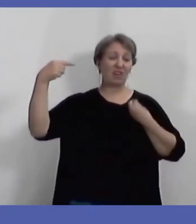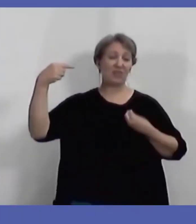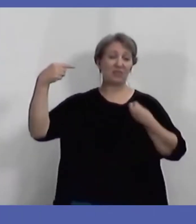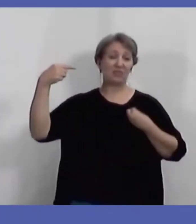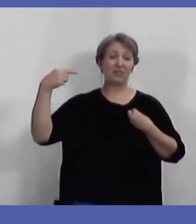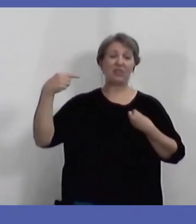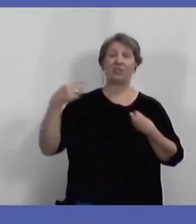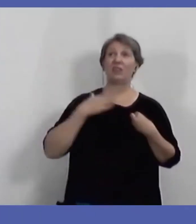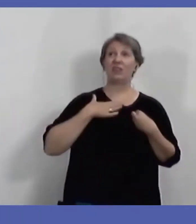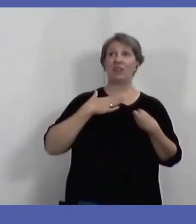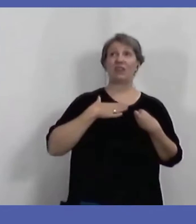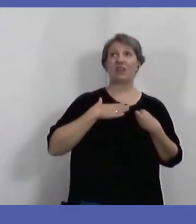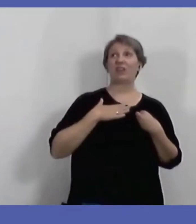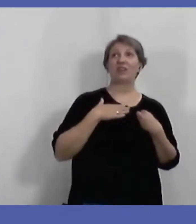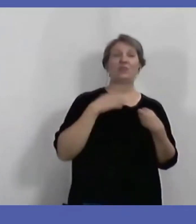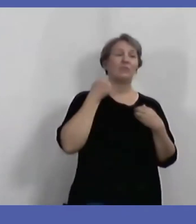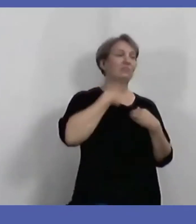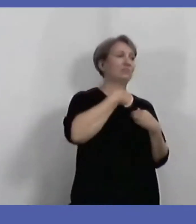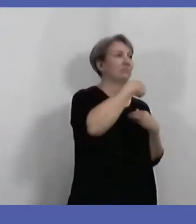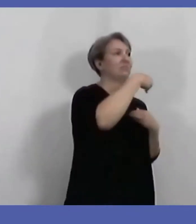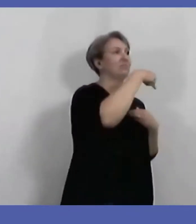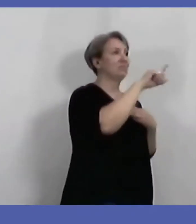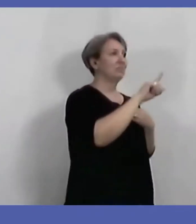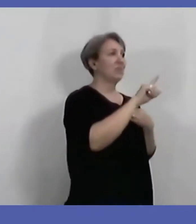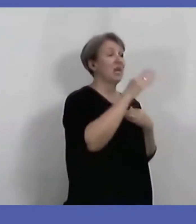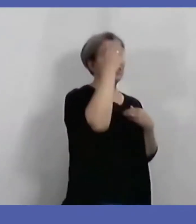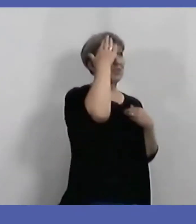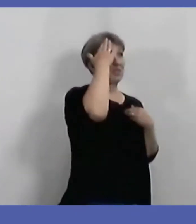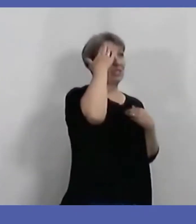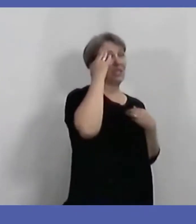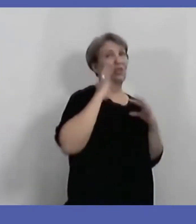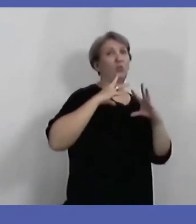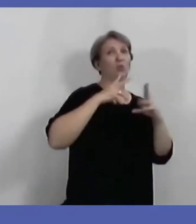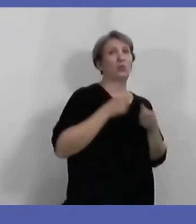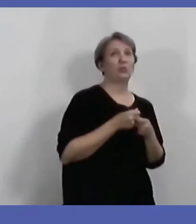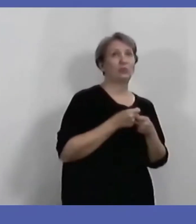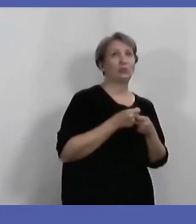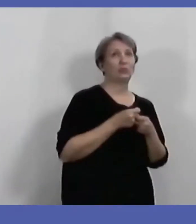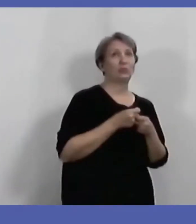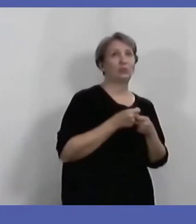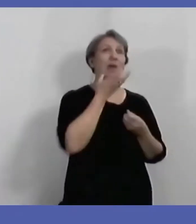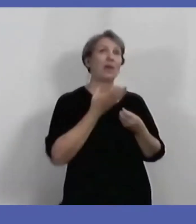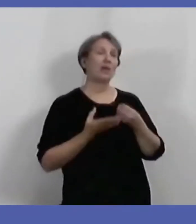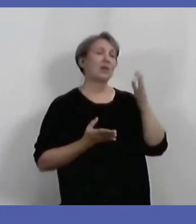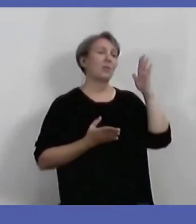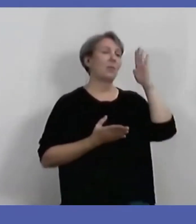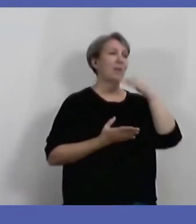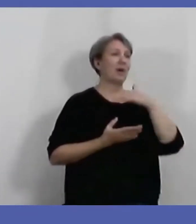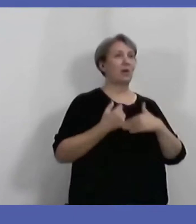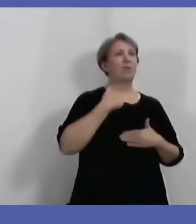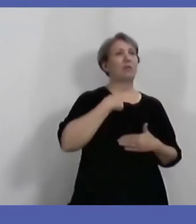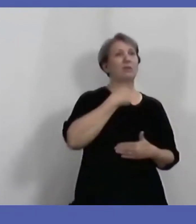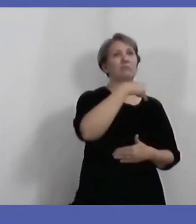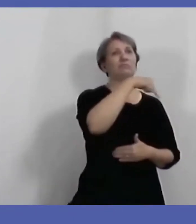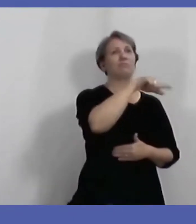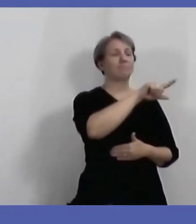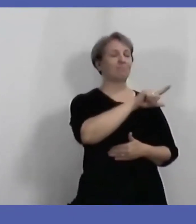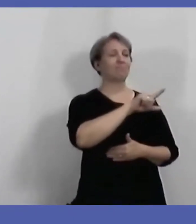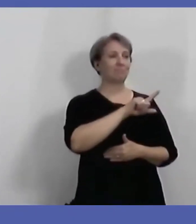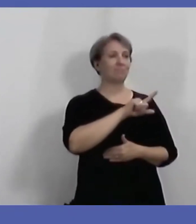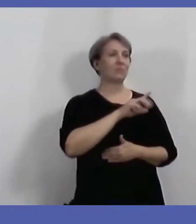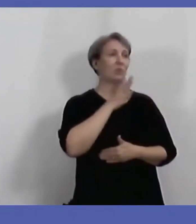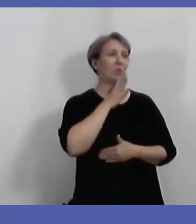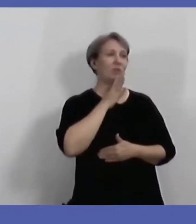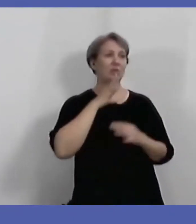o homem, depois que com a Eva, né? A Eva foi conversar. Quer dizer, a Eva não